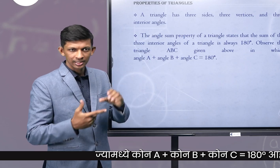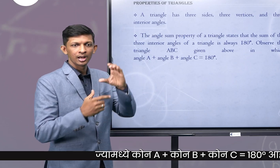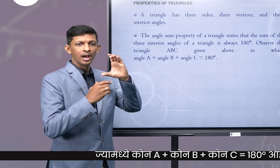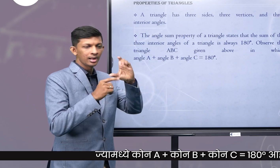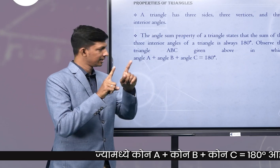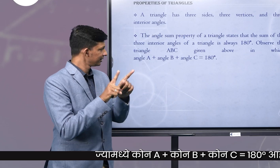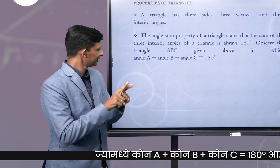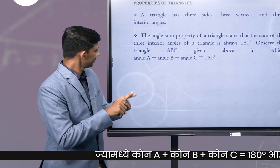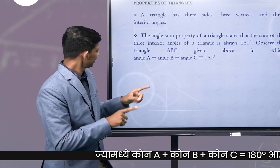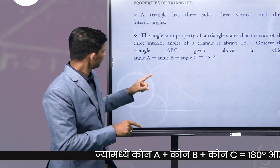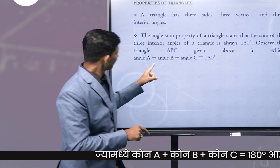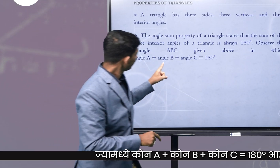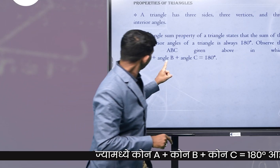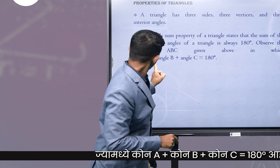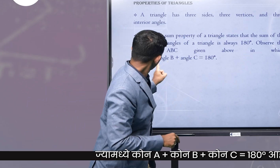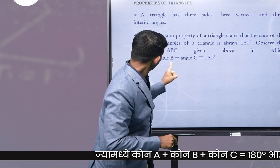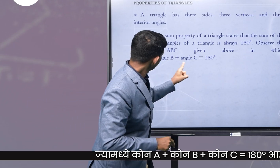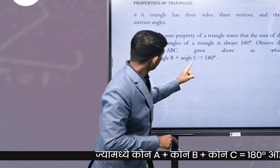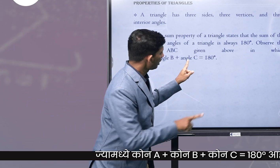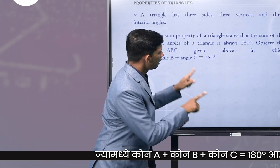बरोबर 180 अंश आहे.